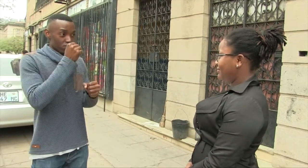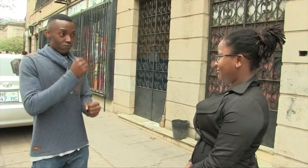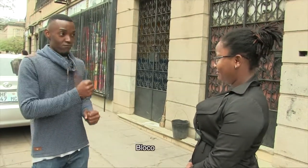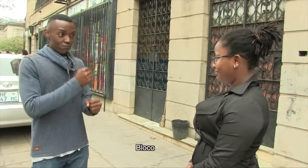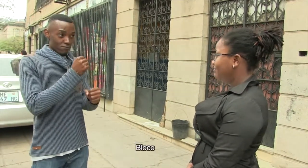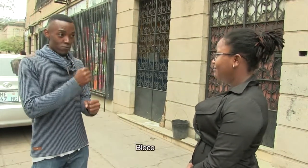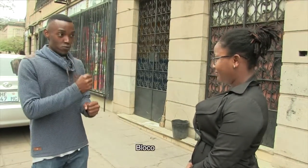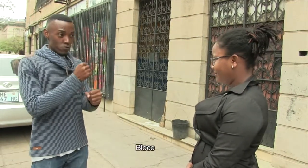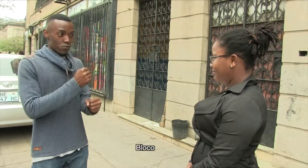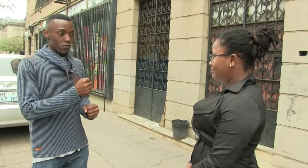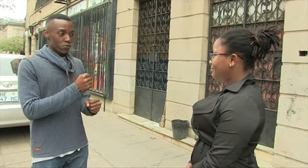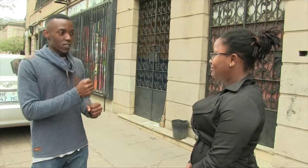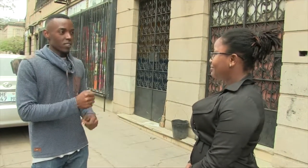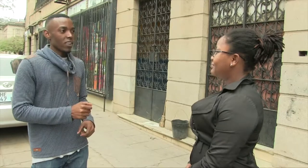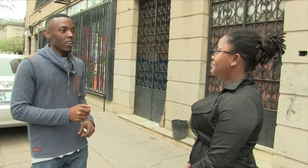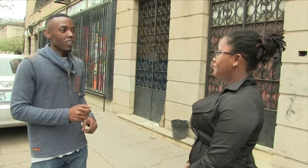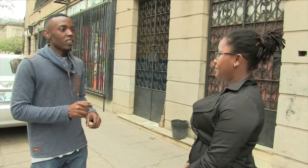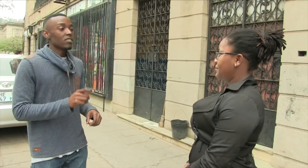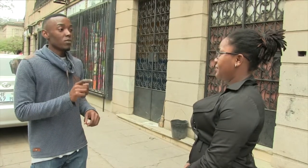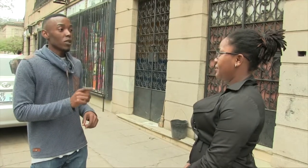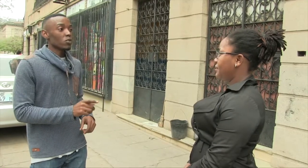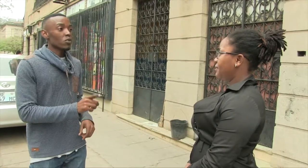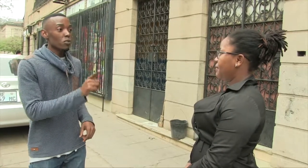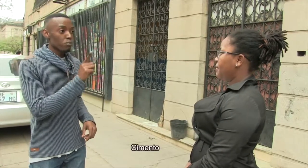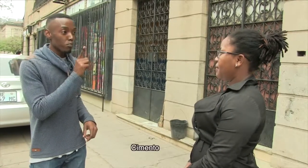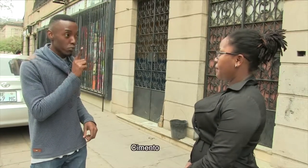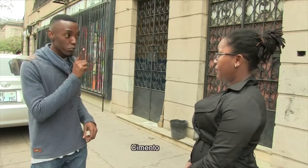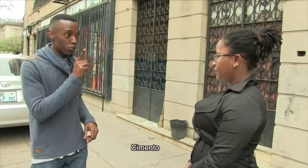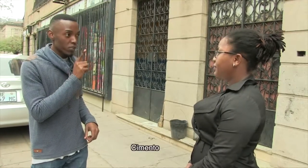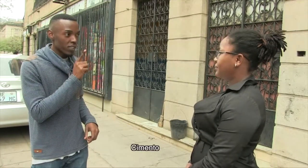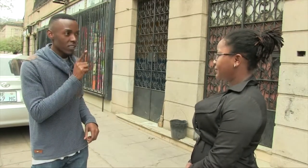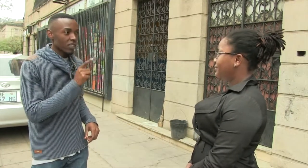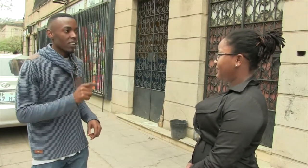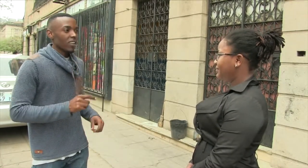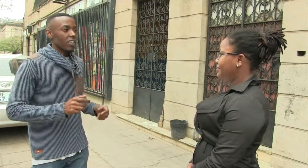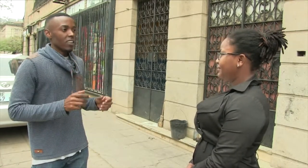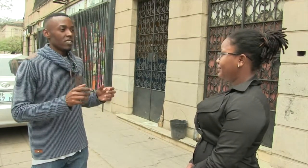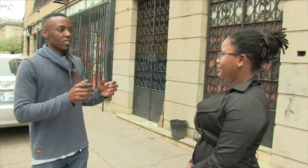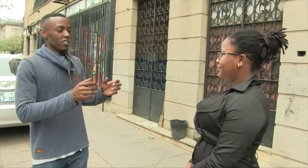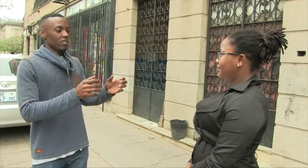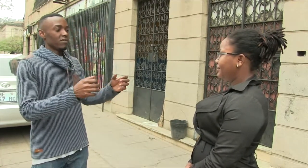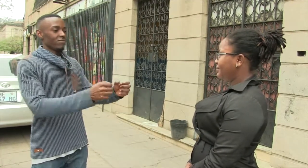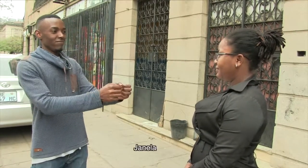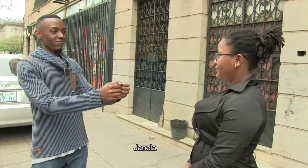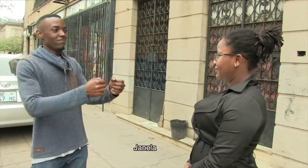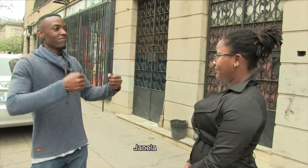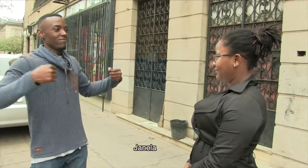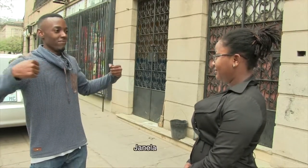Bloco Cimento Janela